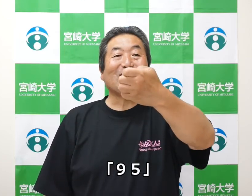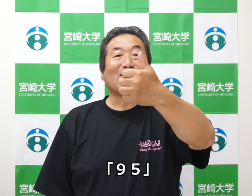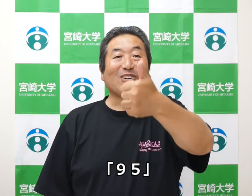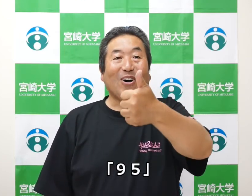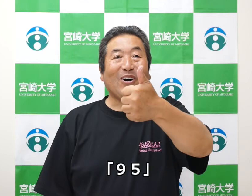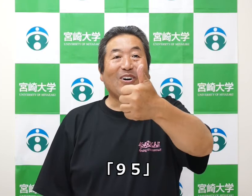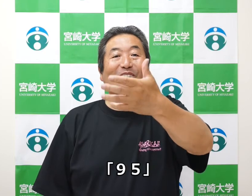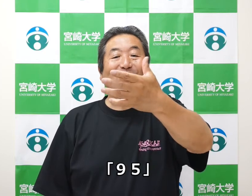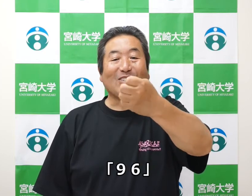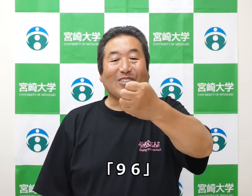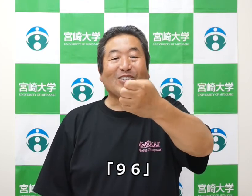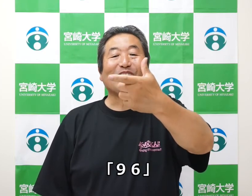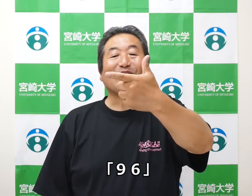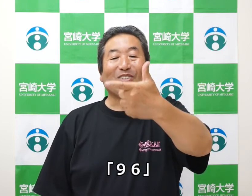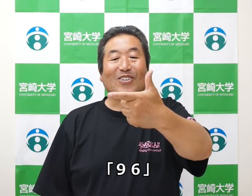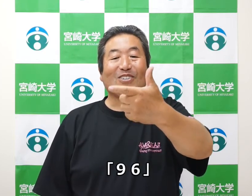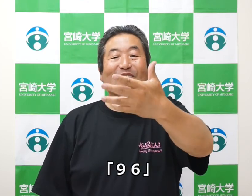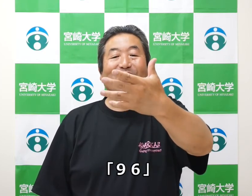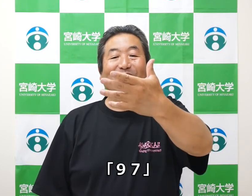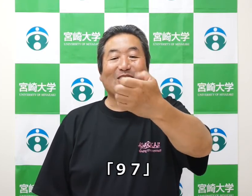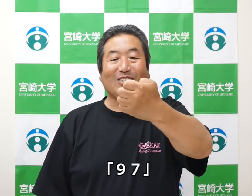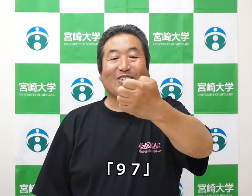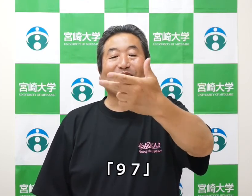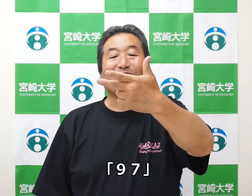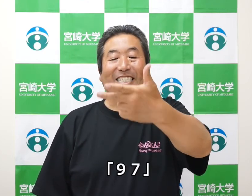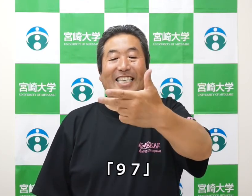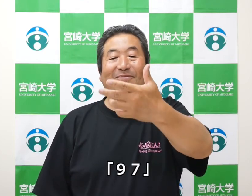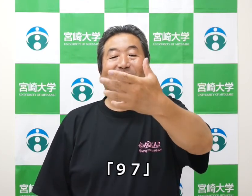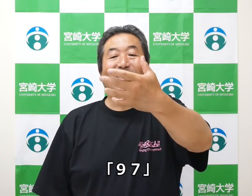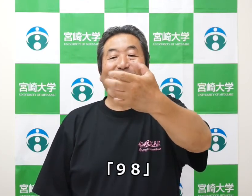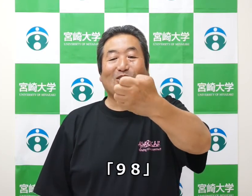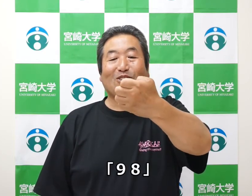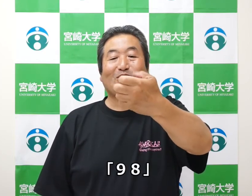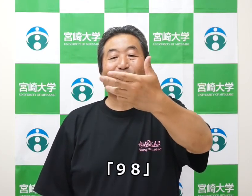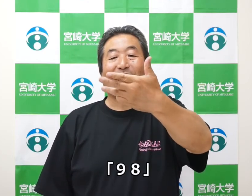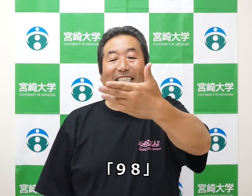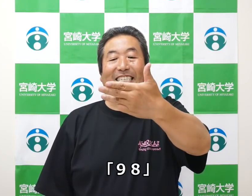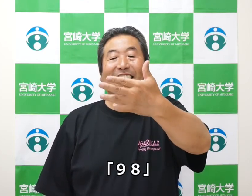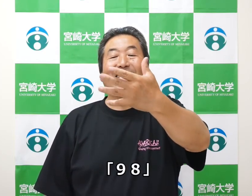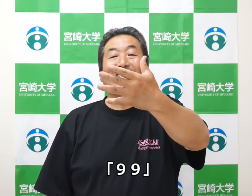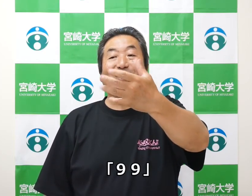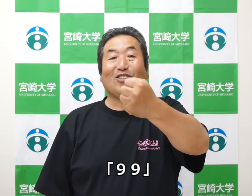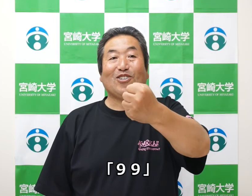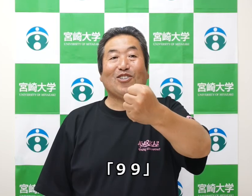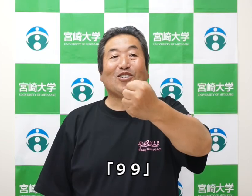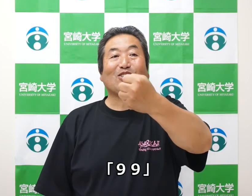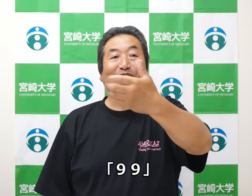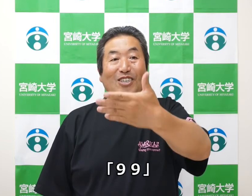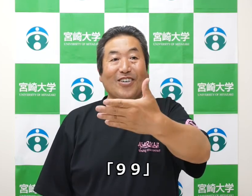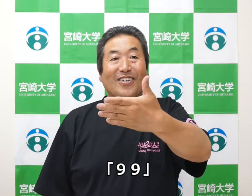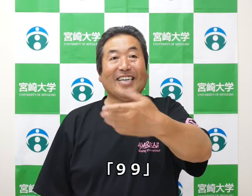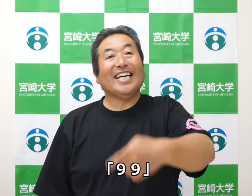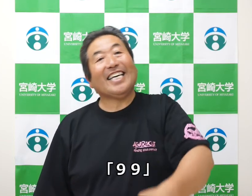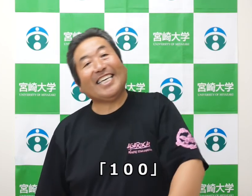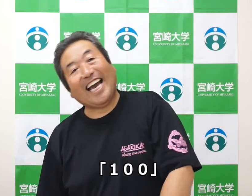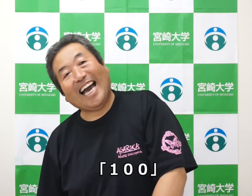95、96、97、98、99、